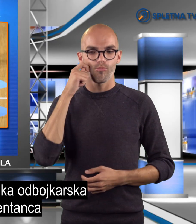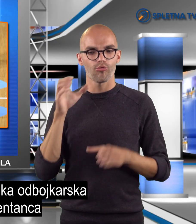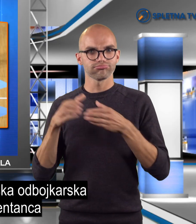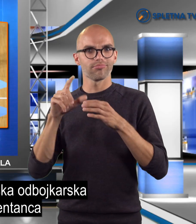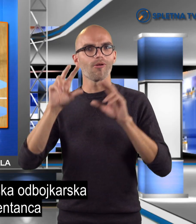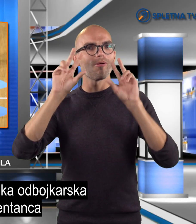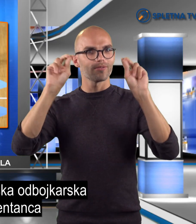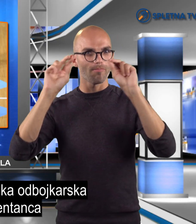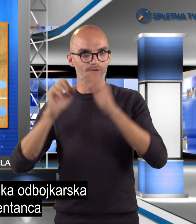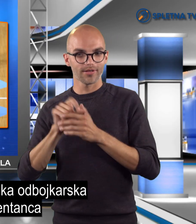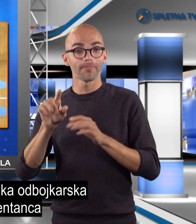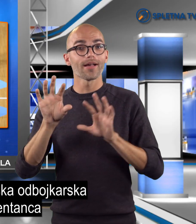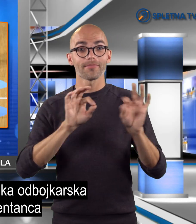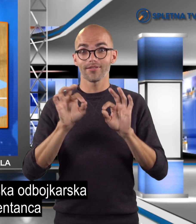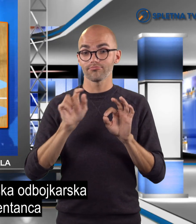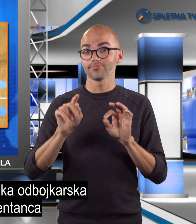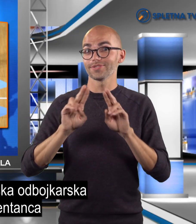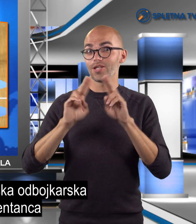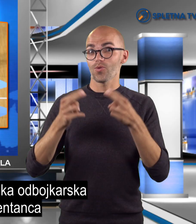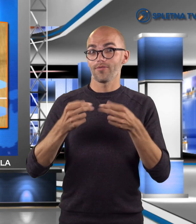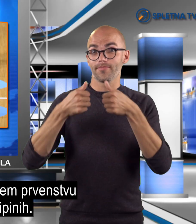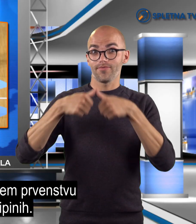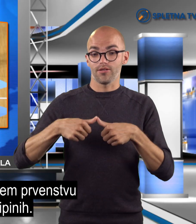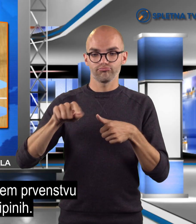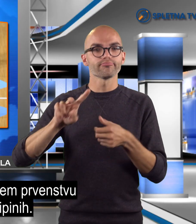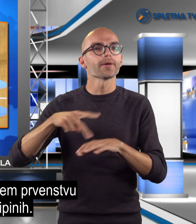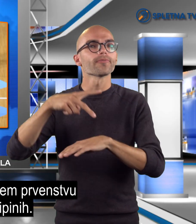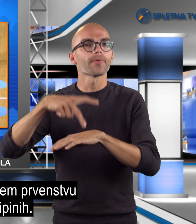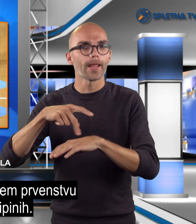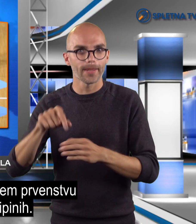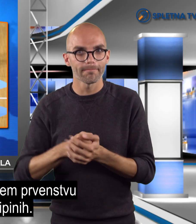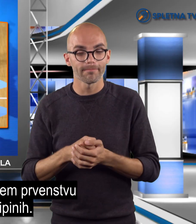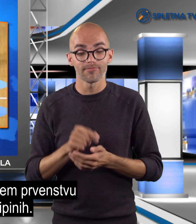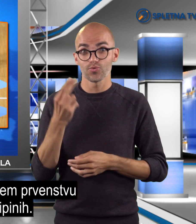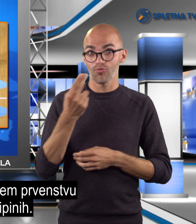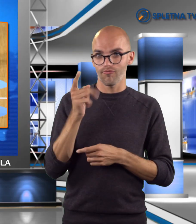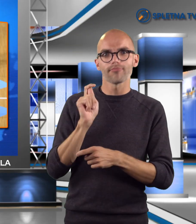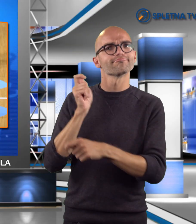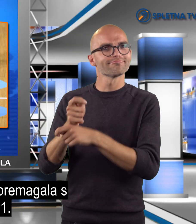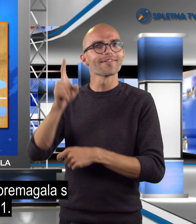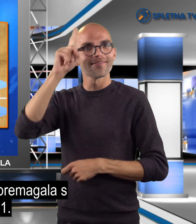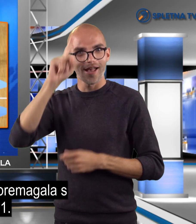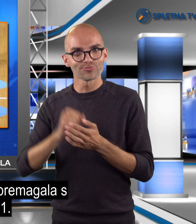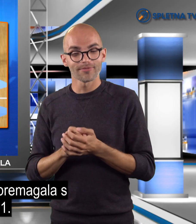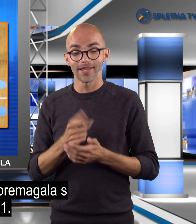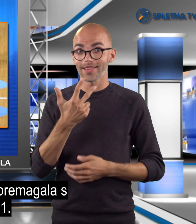Slovenska moška odbojkarska reprezentanca je na svetovnem prvenstvu na Filipinih. Nemčijo je premagala